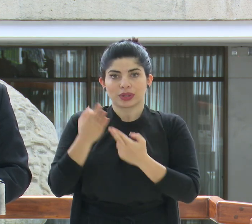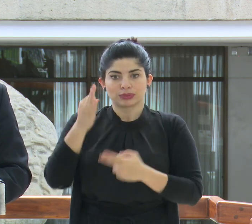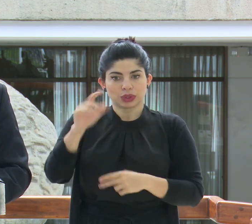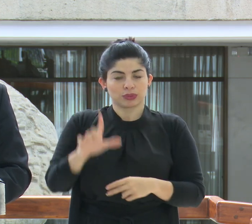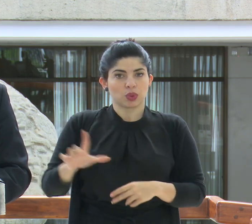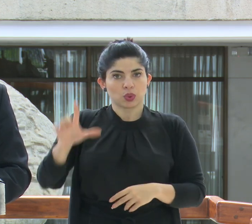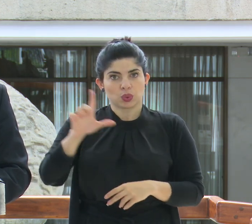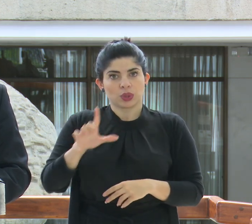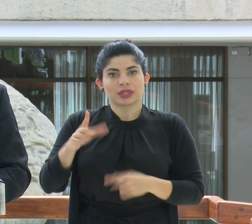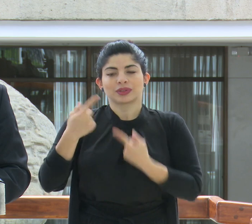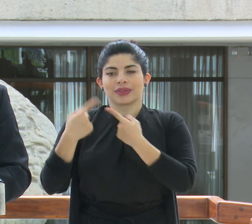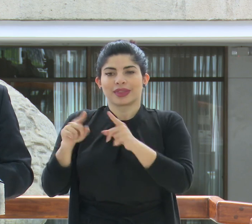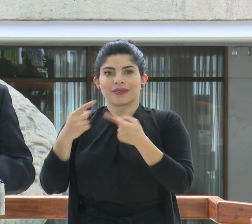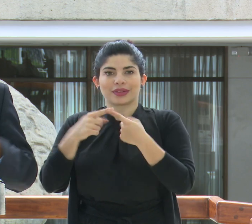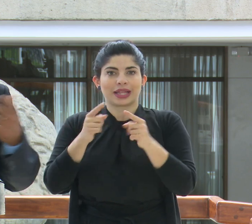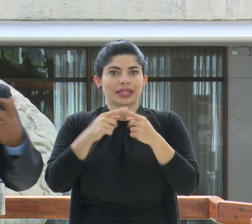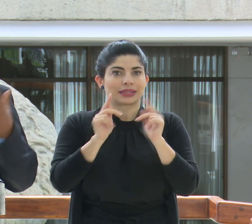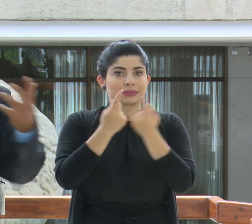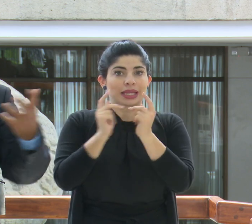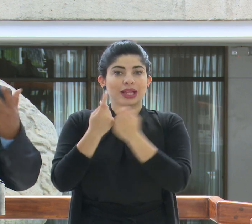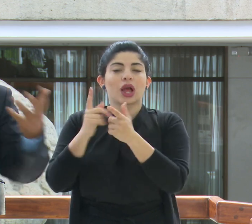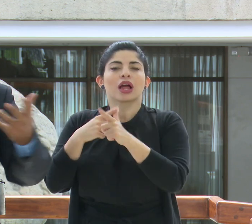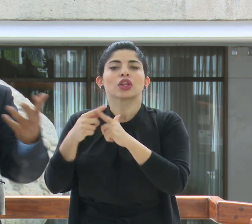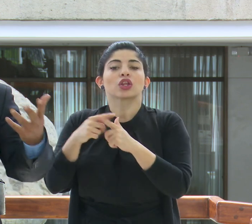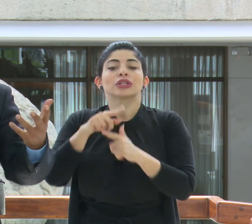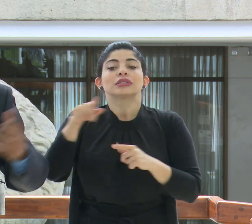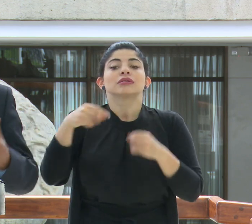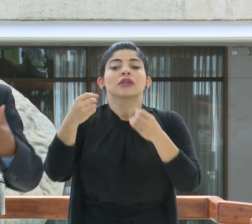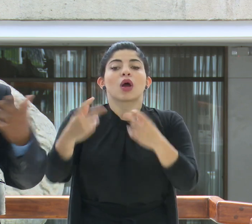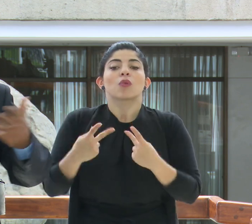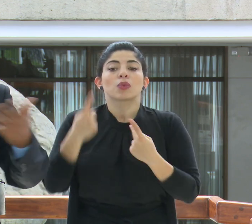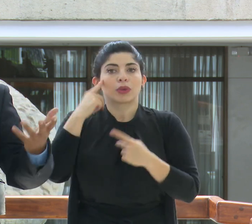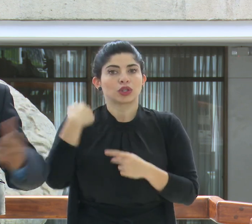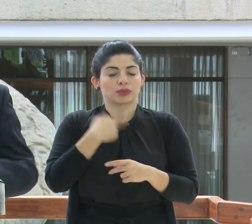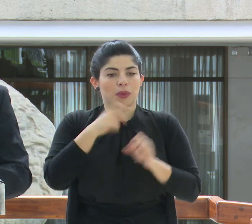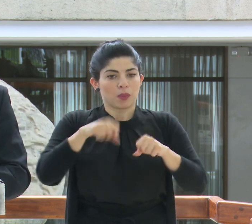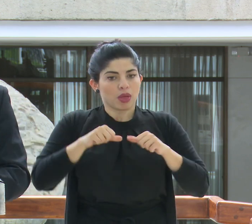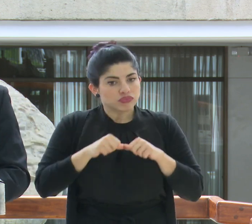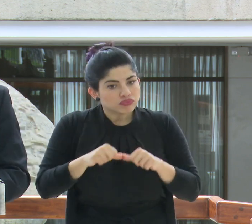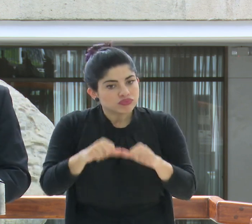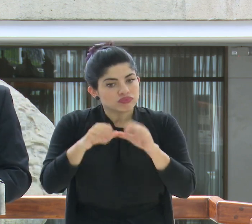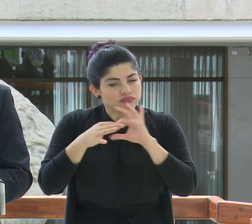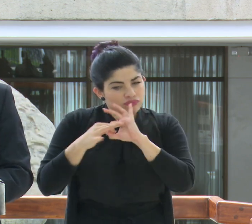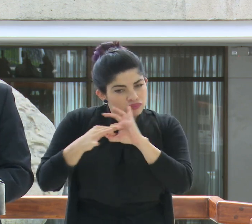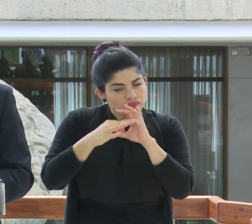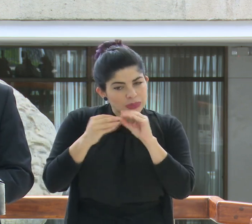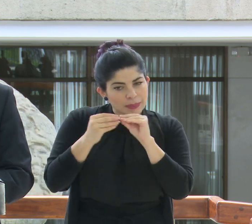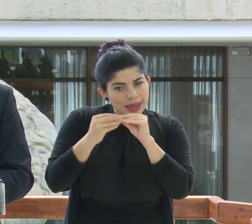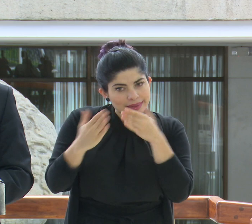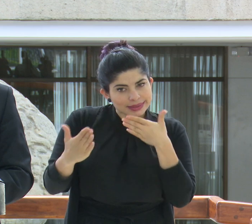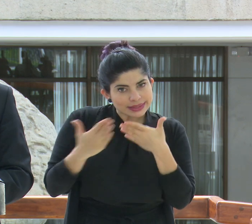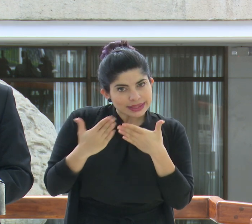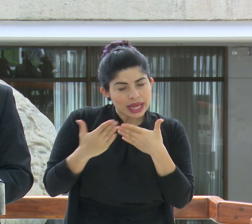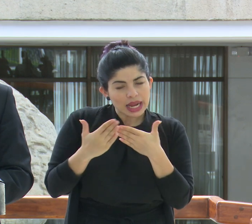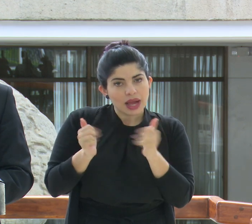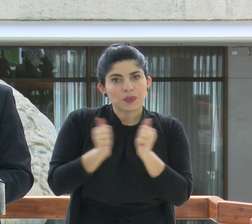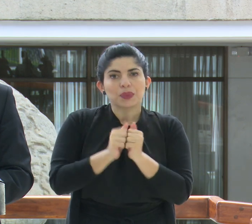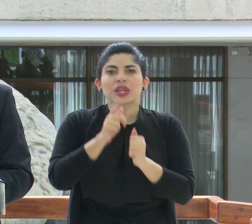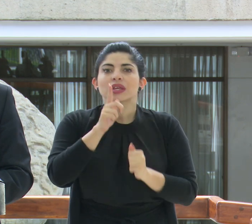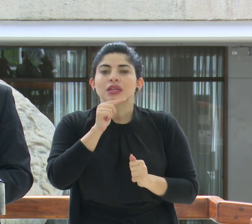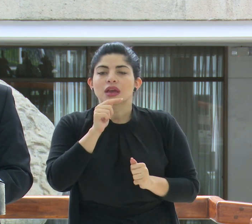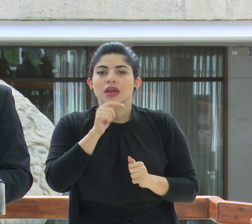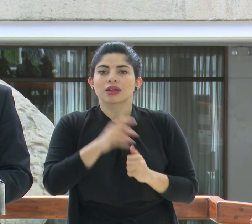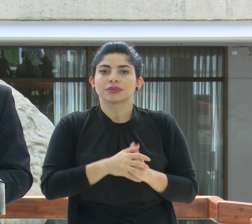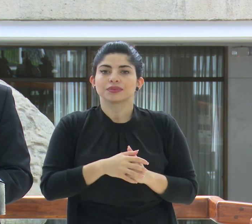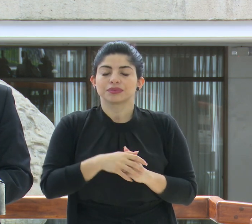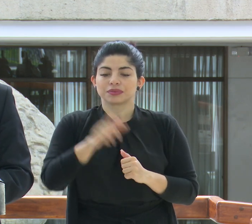con diferentes fracciones. Entonces, que eso nos permita mantenernos en una relación muy estrecha con los